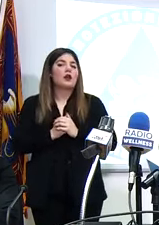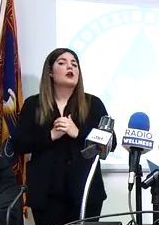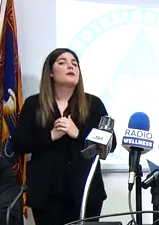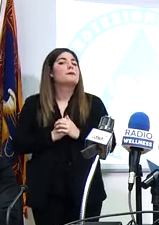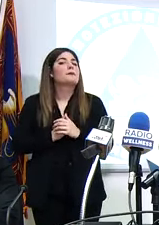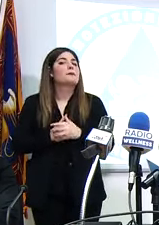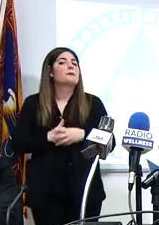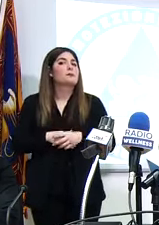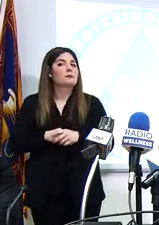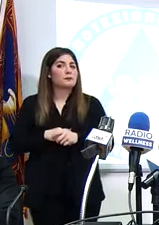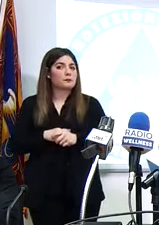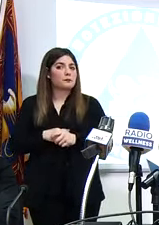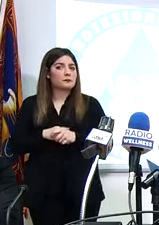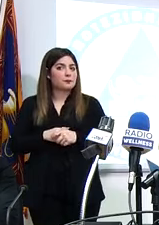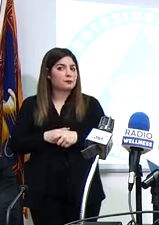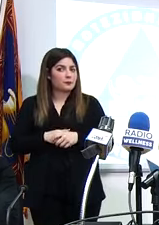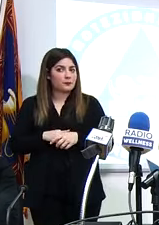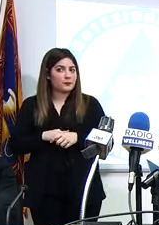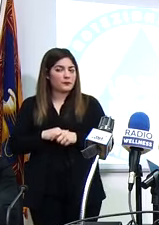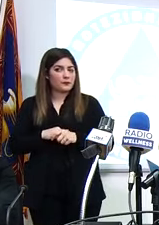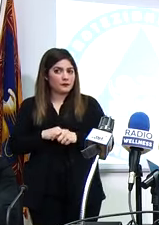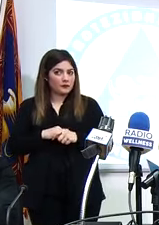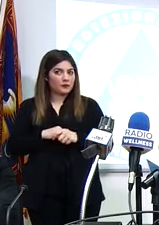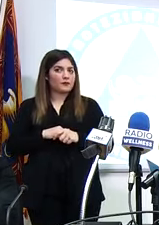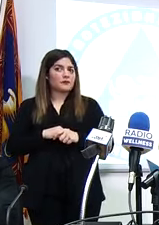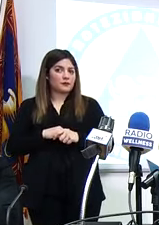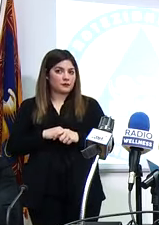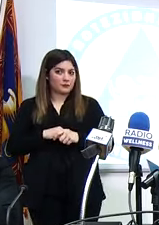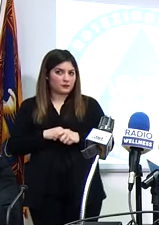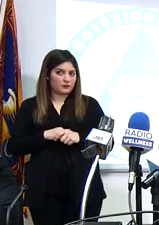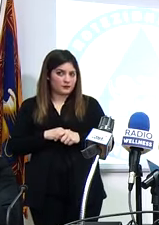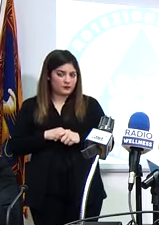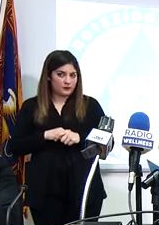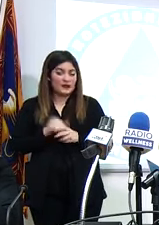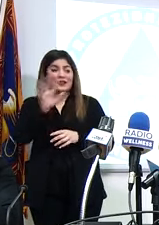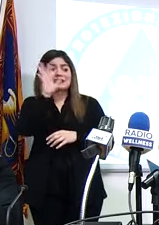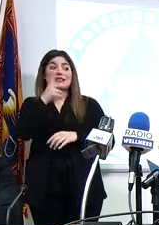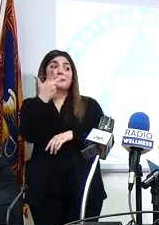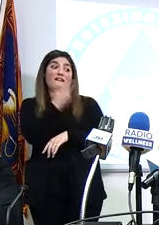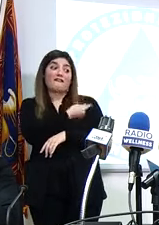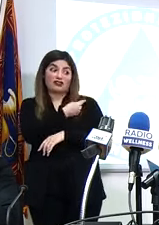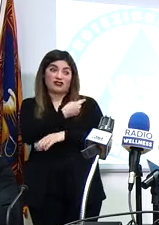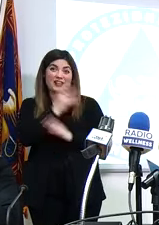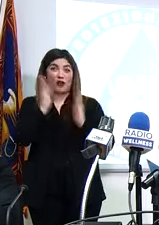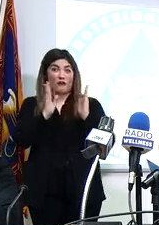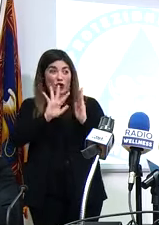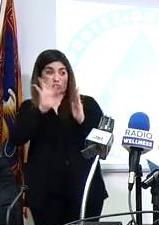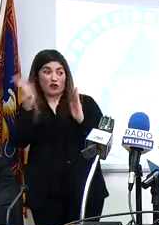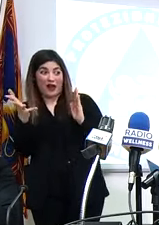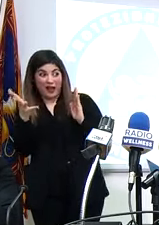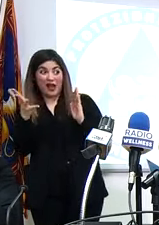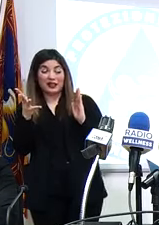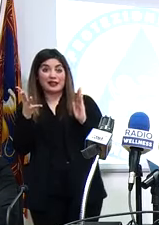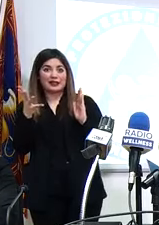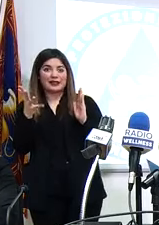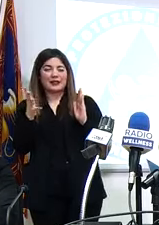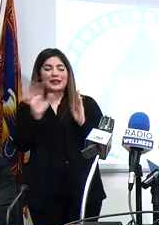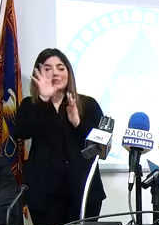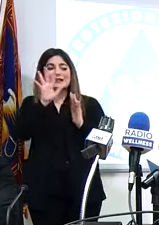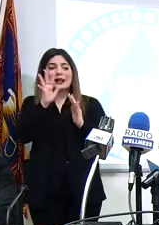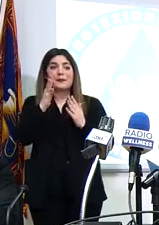la copertura, come pare, è minore rispetto agli altri due vaccini Pfizer, la Pfizer e Moderna.